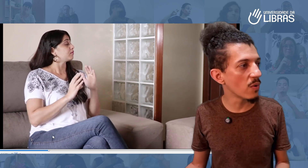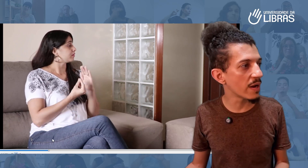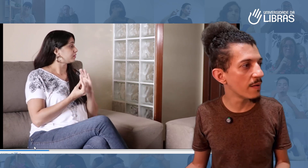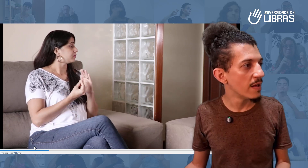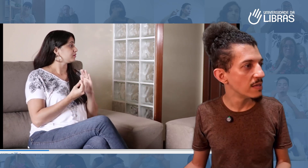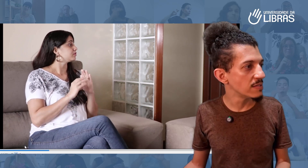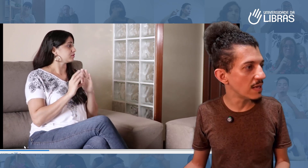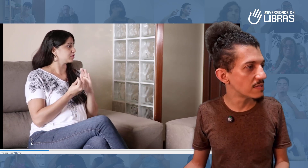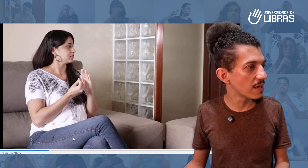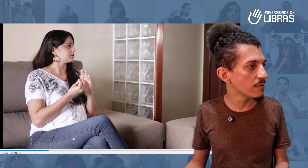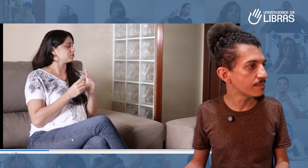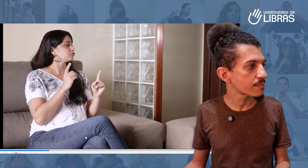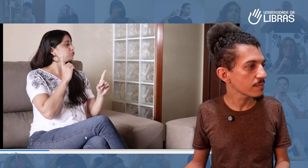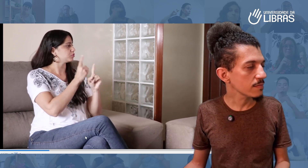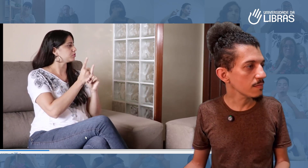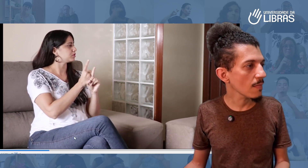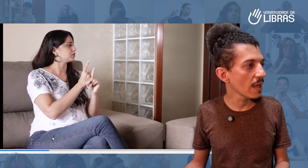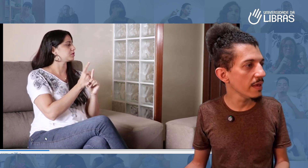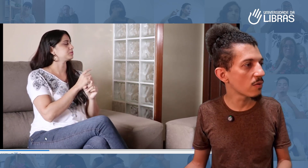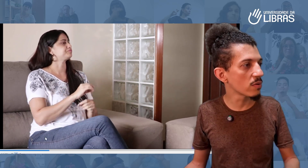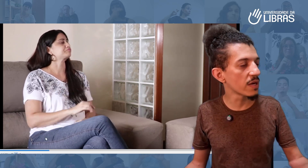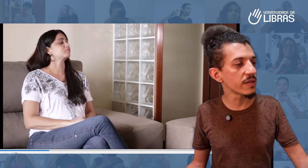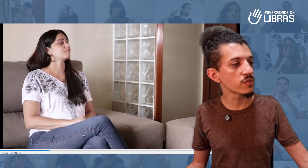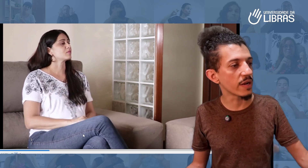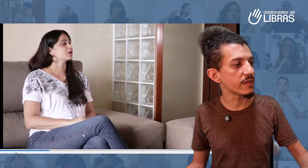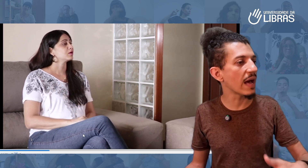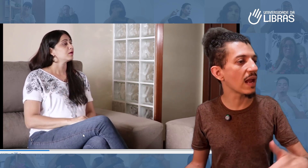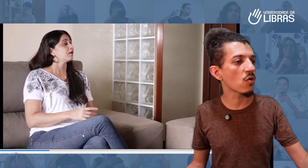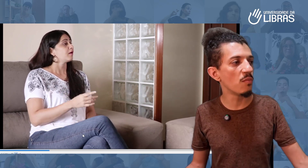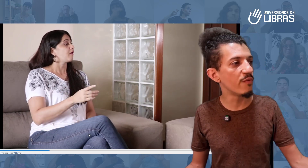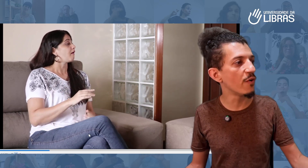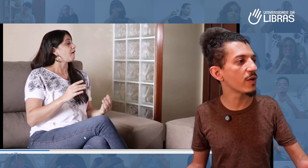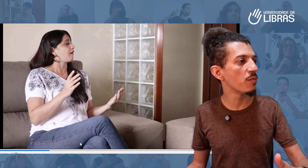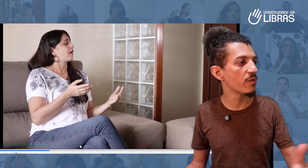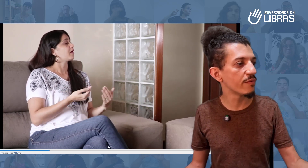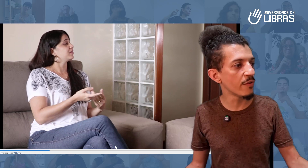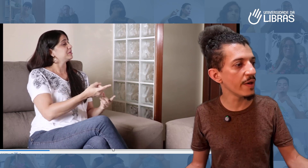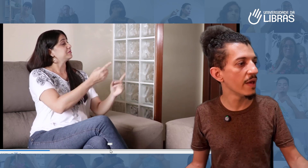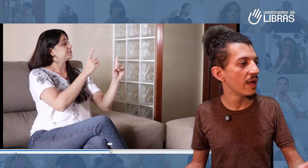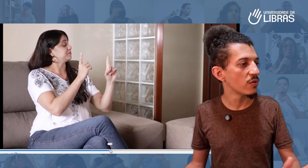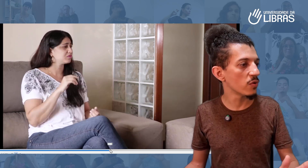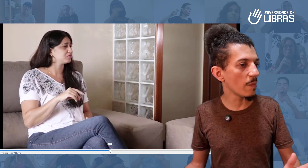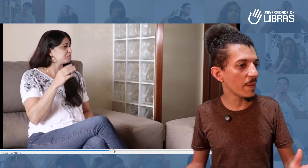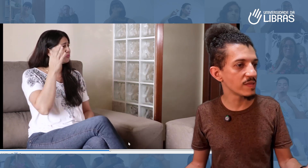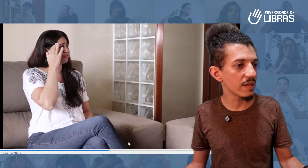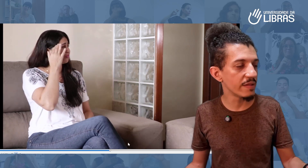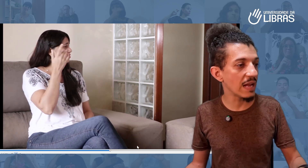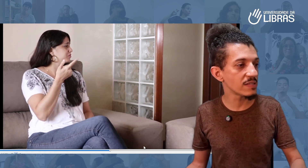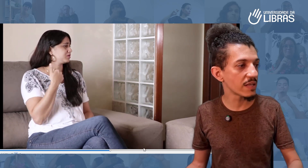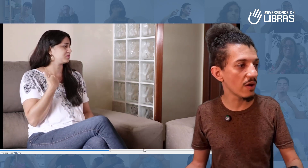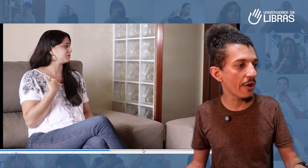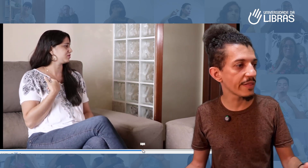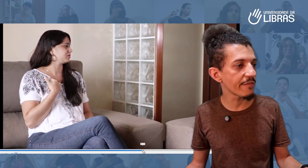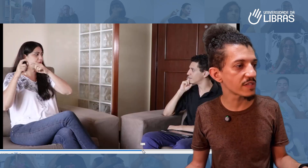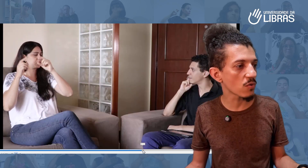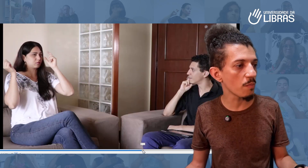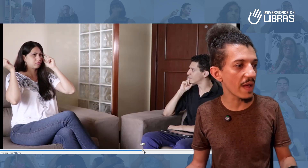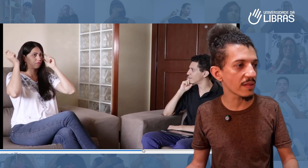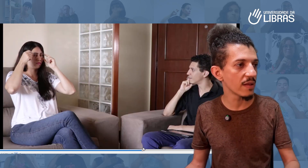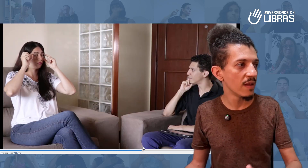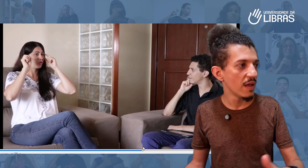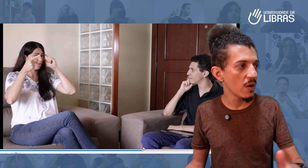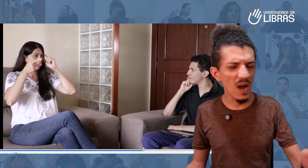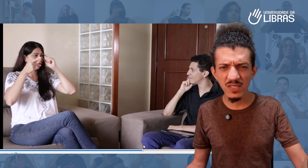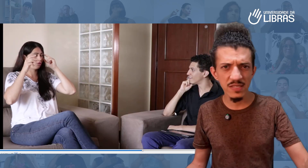a Luana sinalizando e contando a história dela, como foi, como não foi, todo o aprendizado dela. Isso aqui é a entrevista